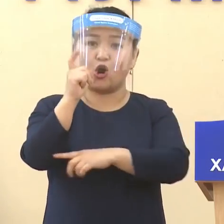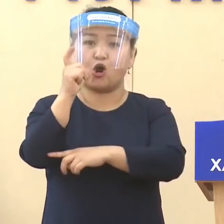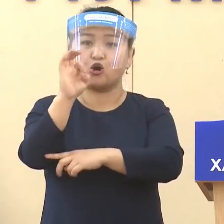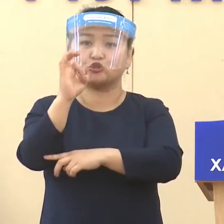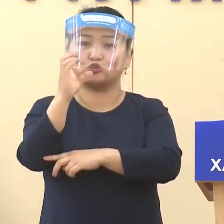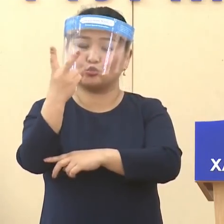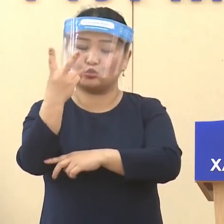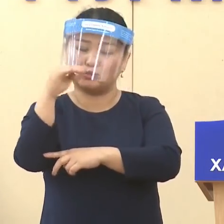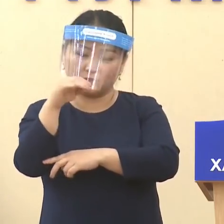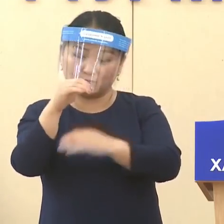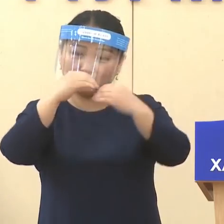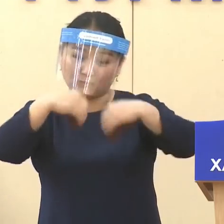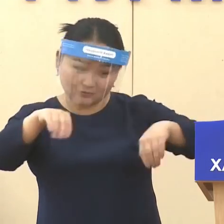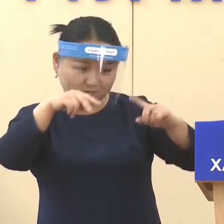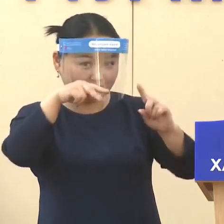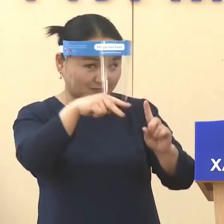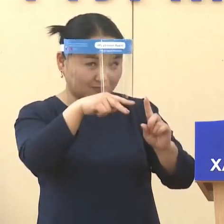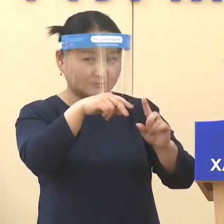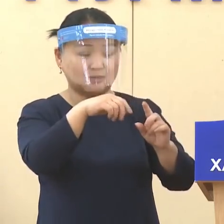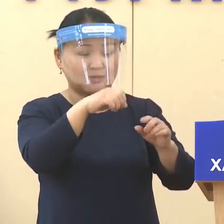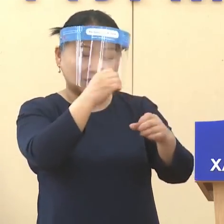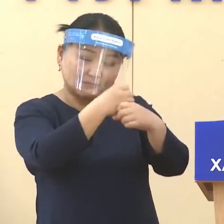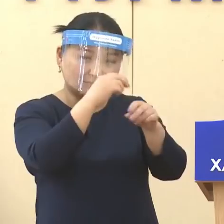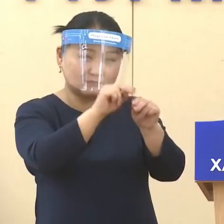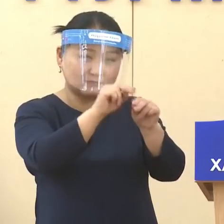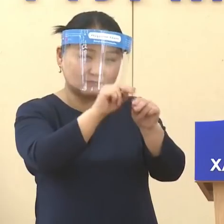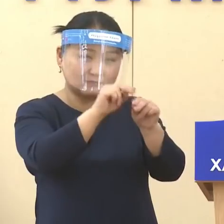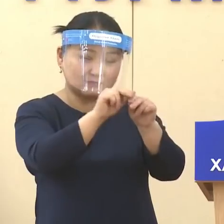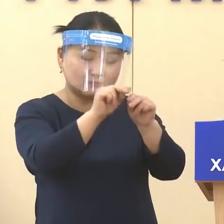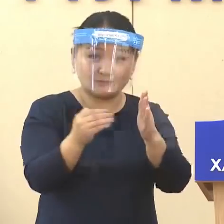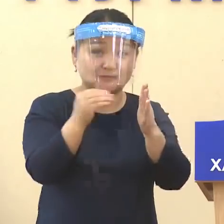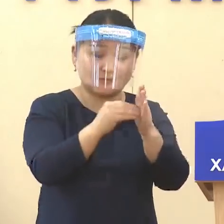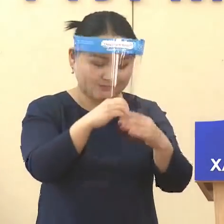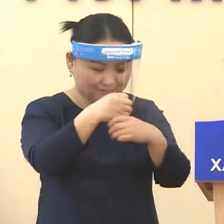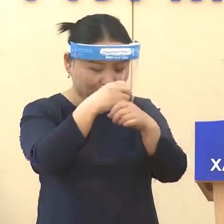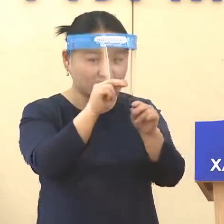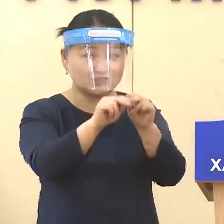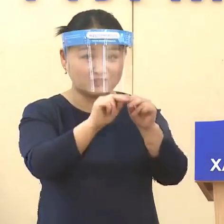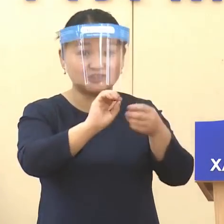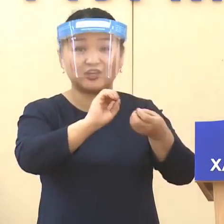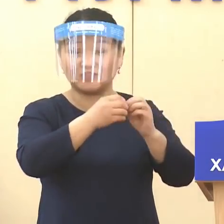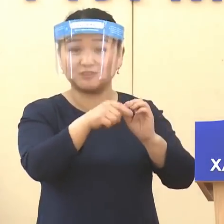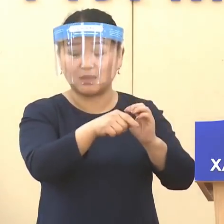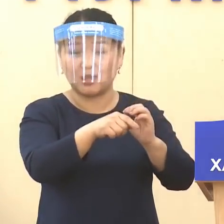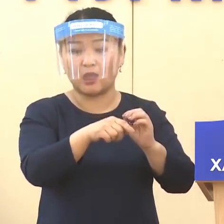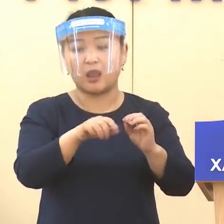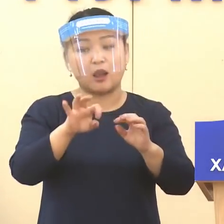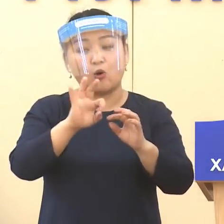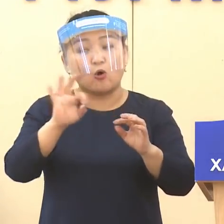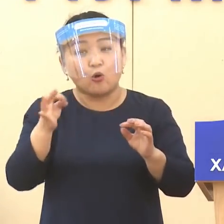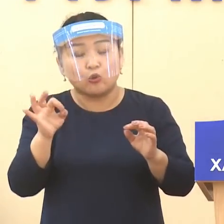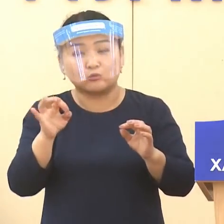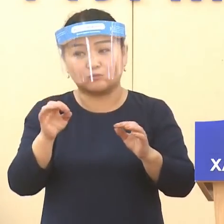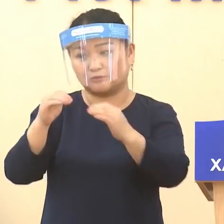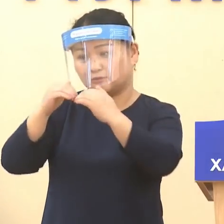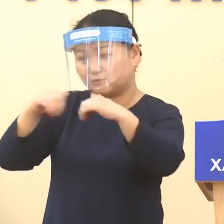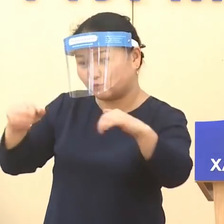байгаа. А мөн бусад тусгаарлах байруудад мөн ингээ хуваартай байж байгаа штэ. А тэгээд өшөө нэг нь юу